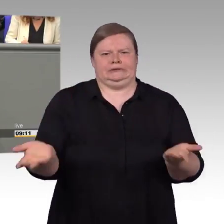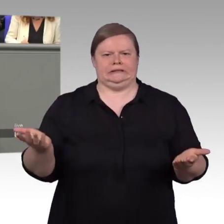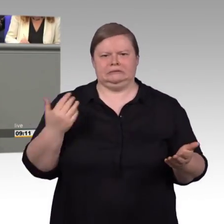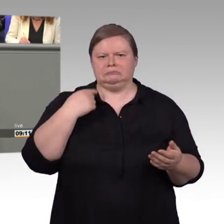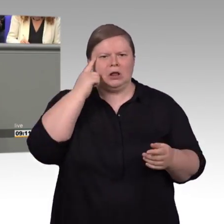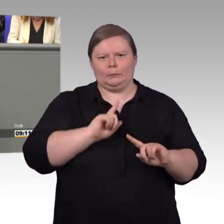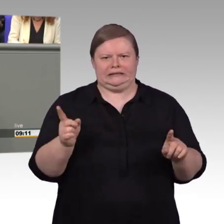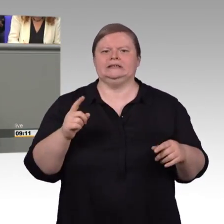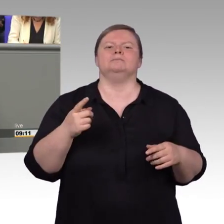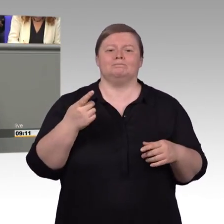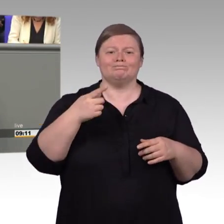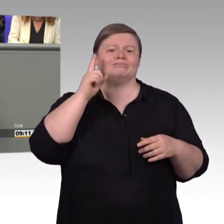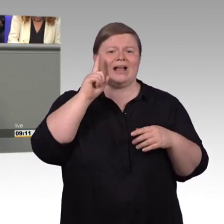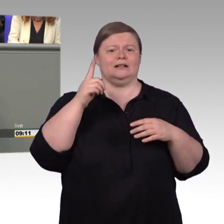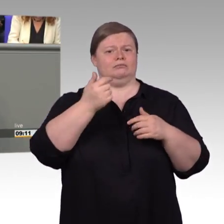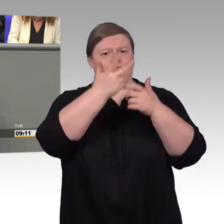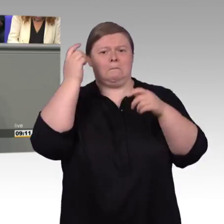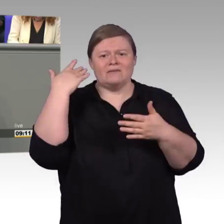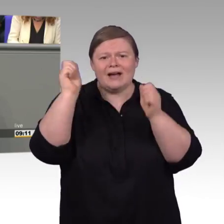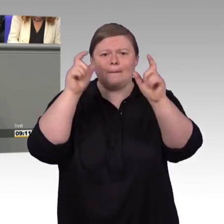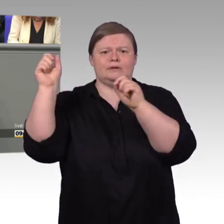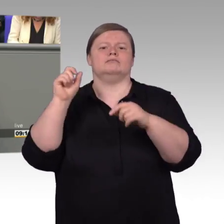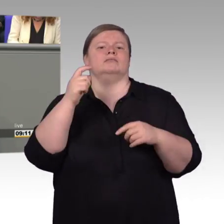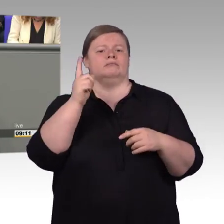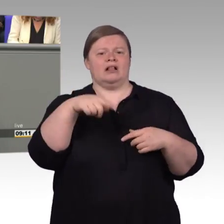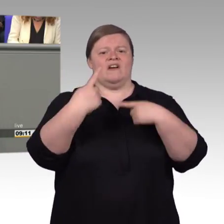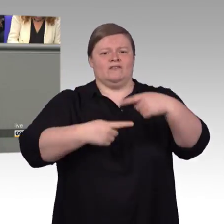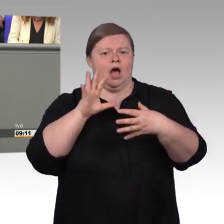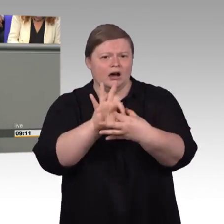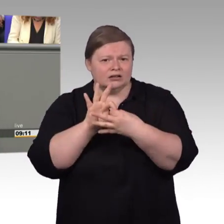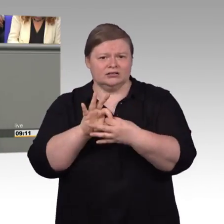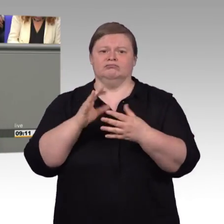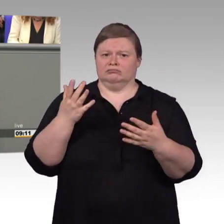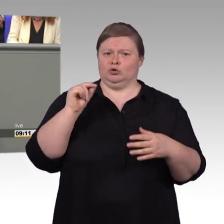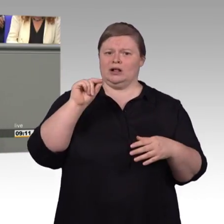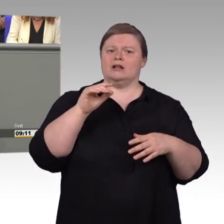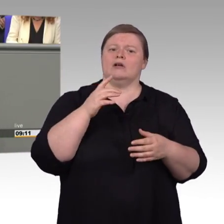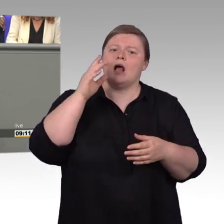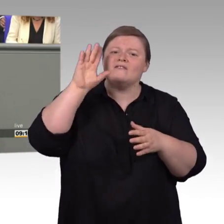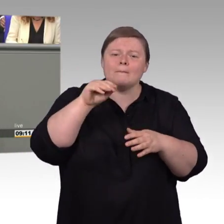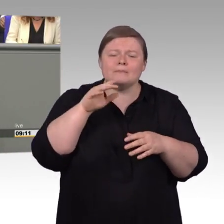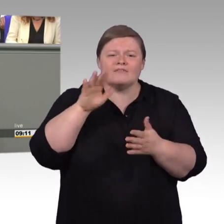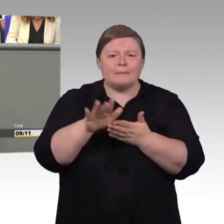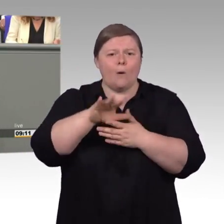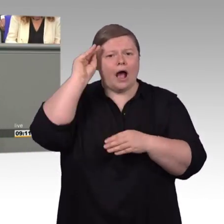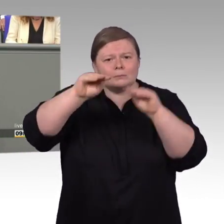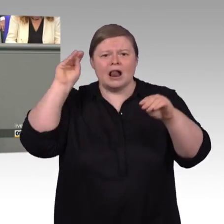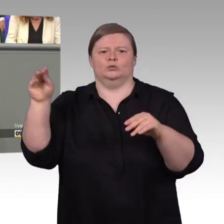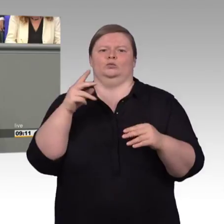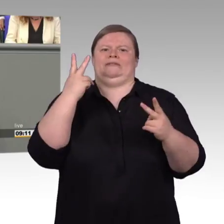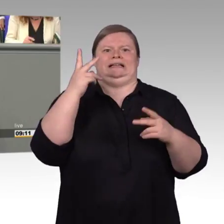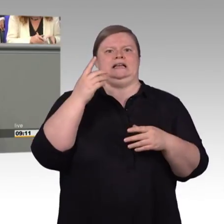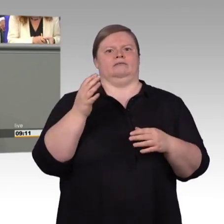weil auch Unternehmen, etwa Handwerksbetriebe, beim Autokauf betrogen wurden, ändern wir die ZPO. Unternehmen können sich zwar nicht im